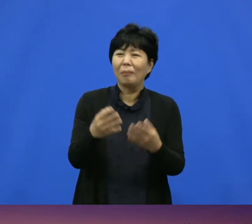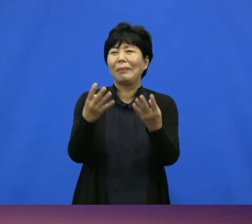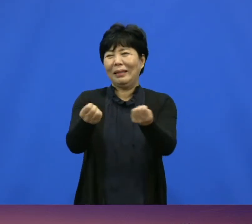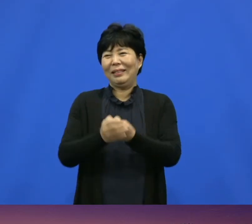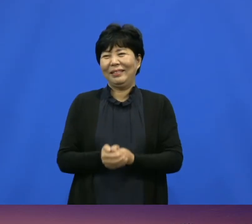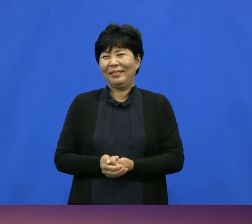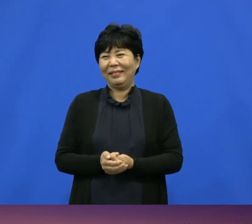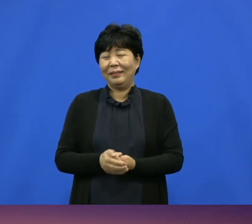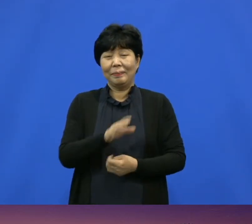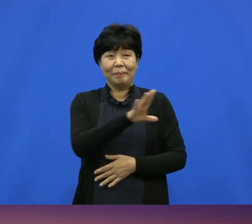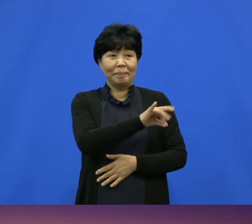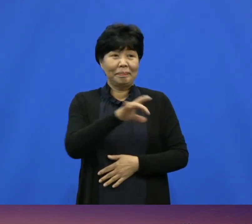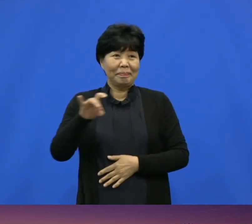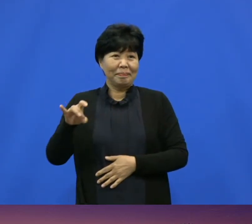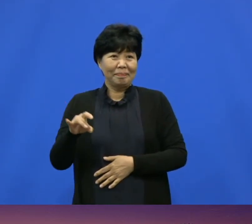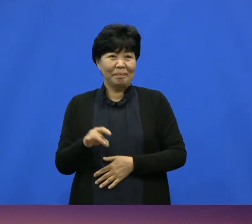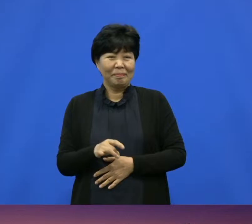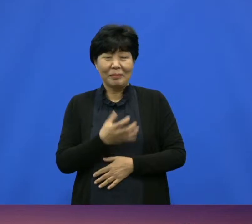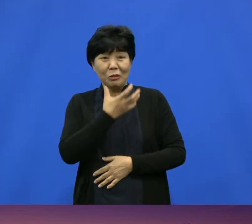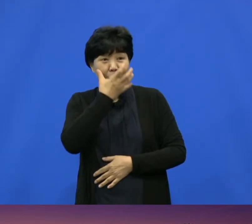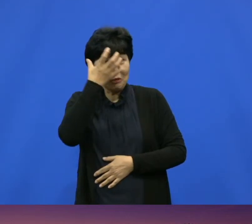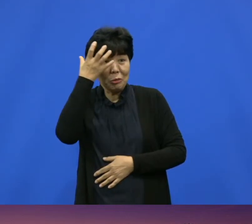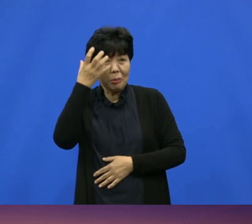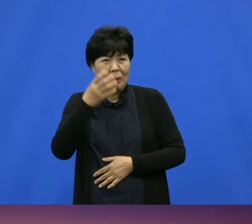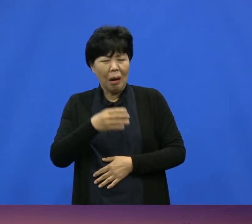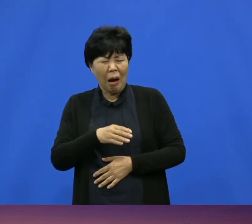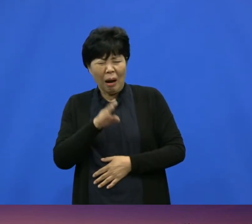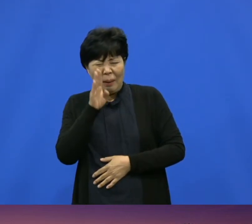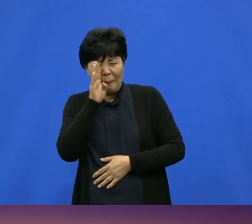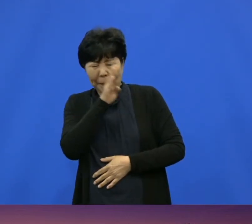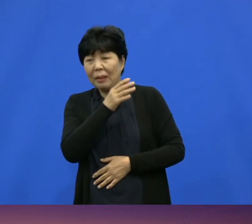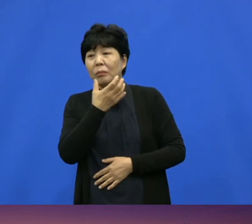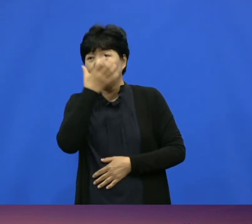악몽을 꾸는데 이 롤러코스터를